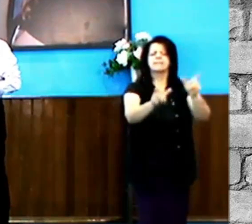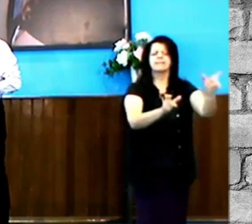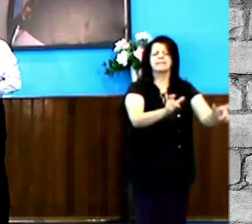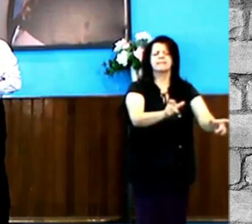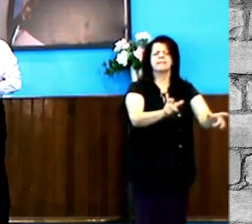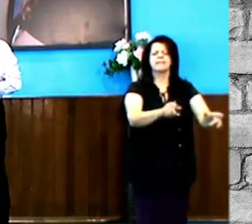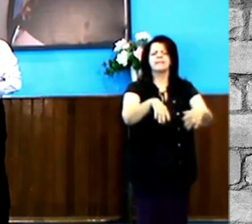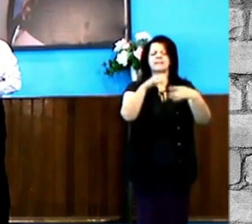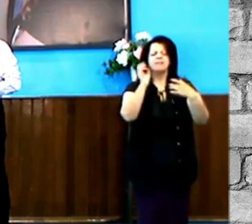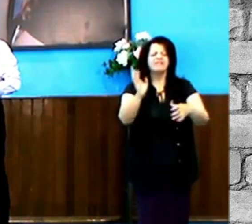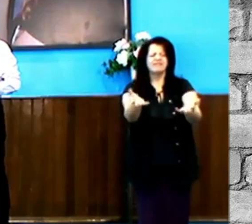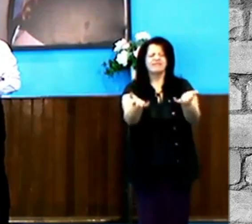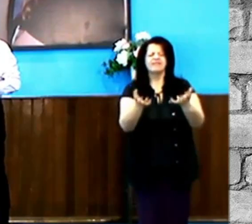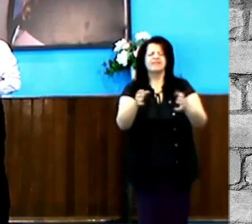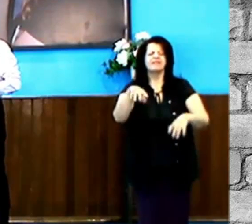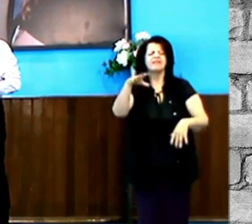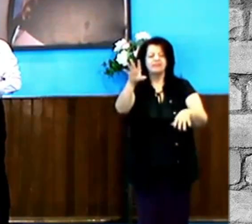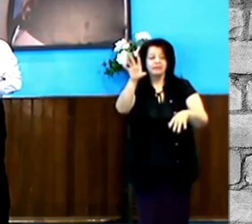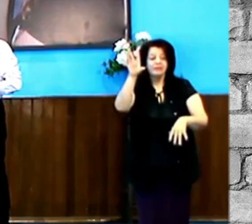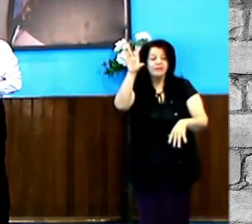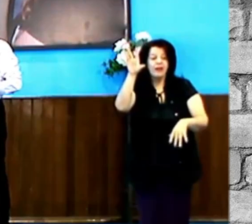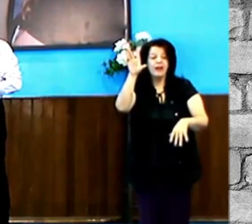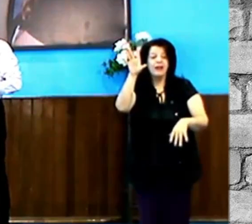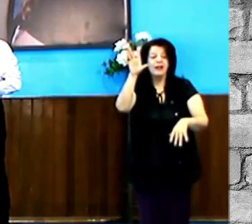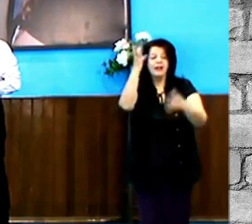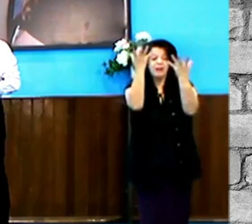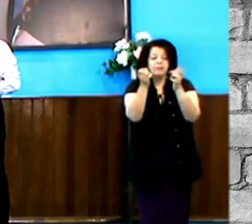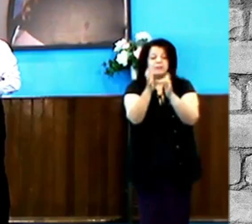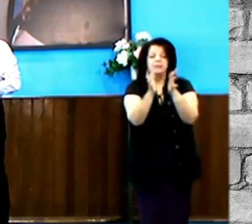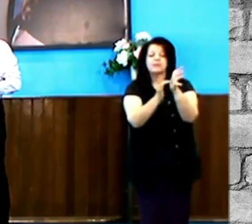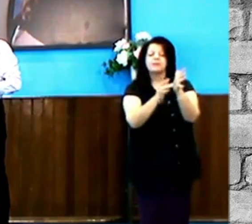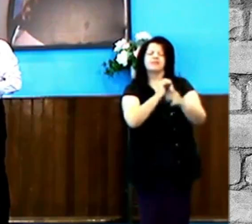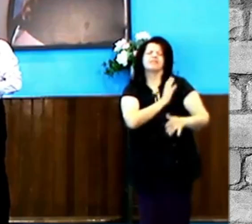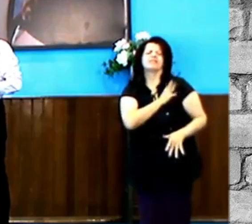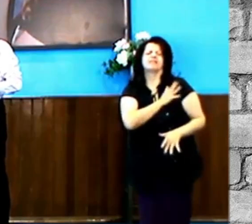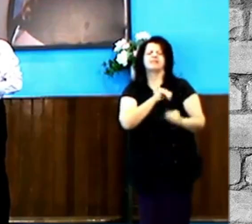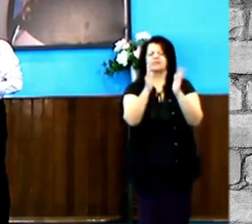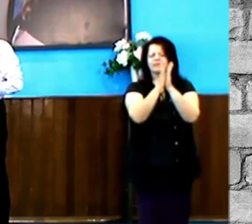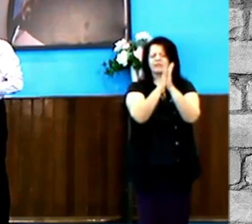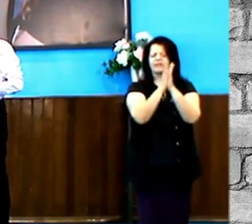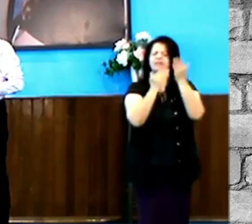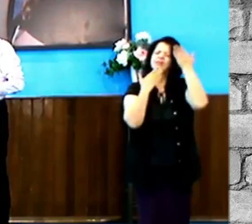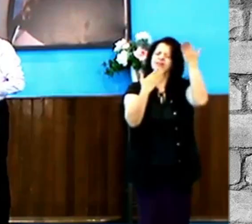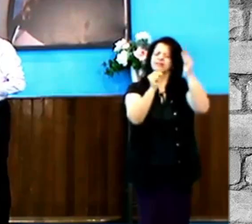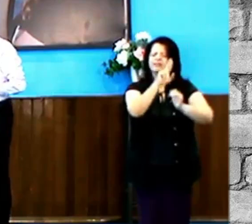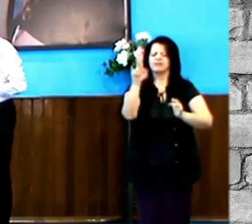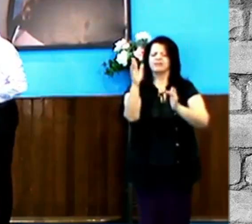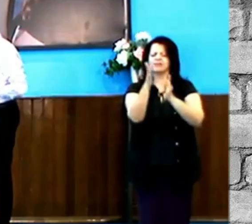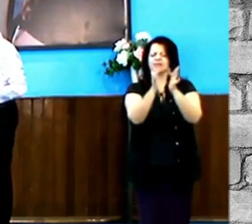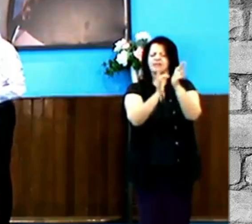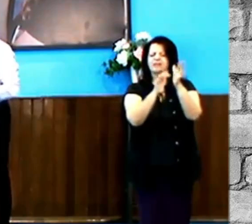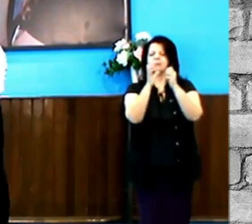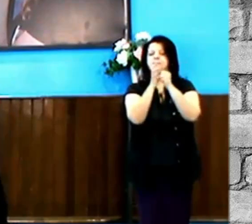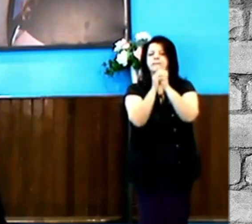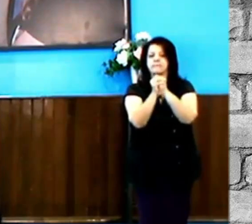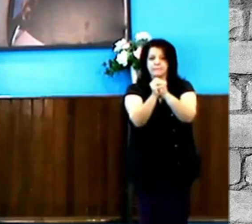Senhor Deus, para ouvir a verdadeira palavra, Pai amado. É isso que eu oro e agradeço, Senhor Deus, em nome do Senhor Jesus. Amém.